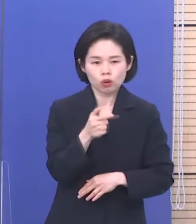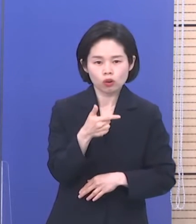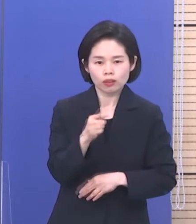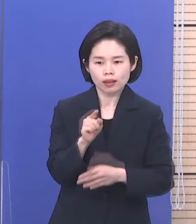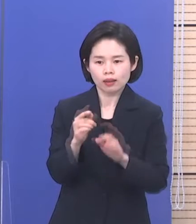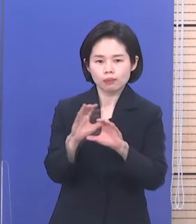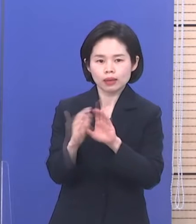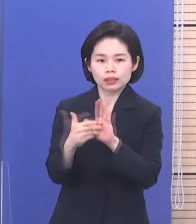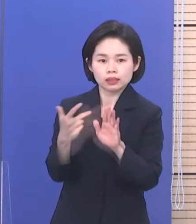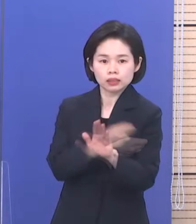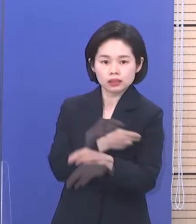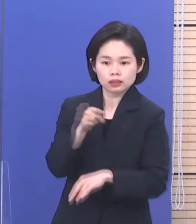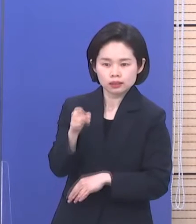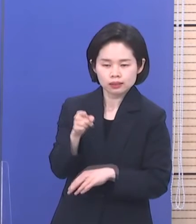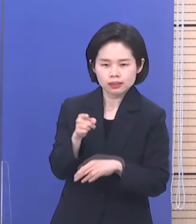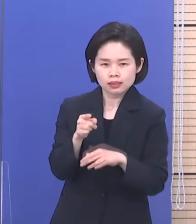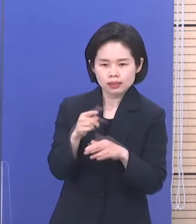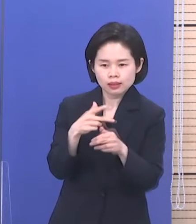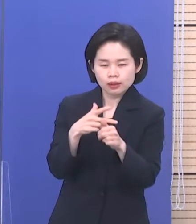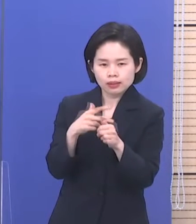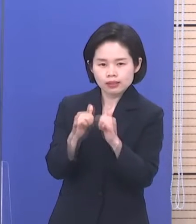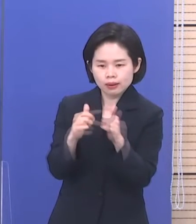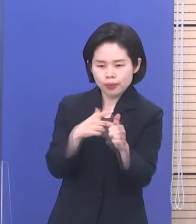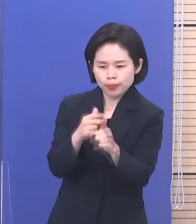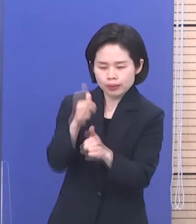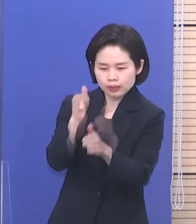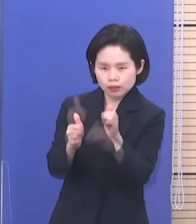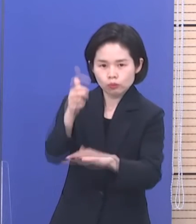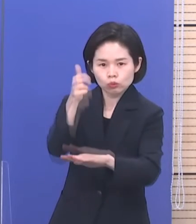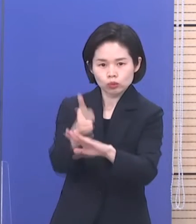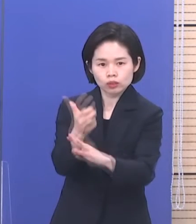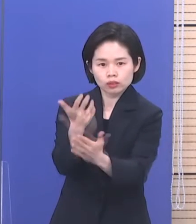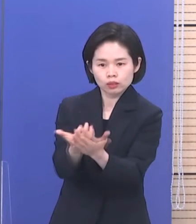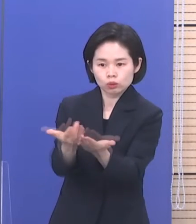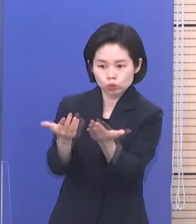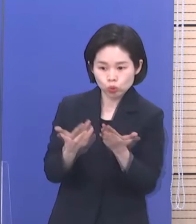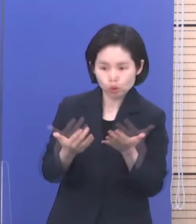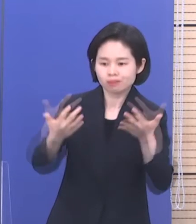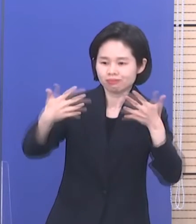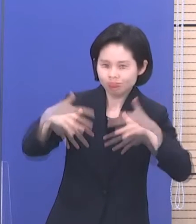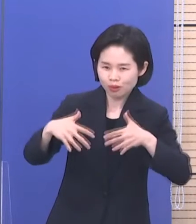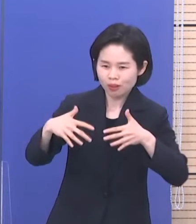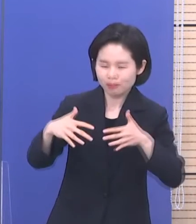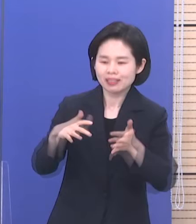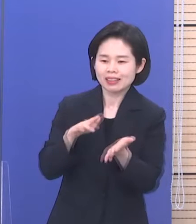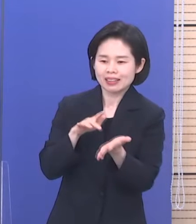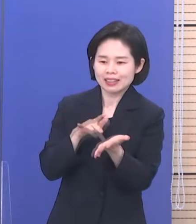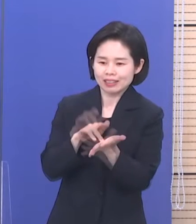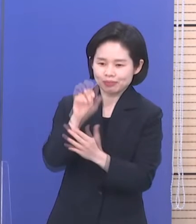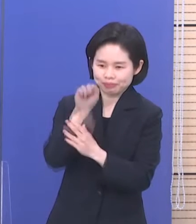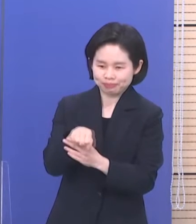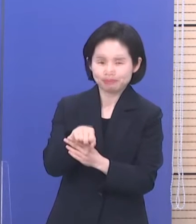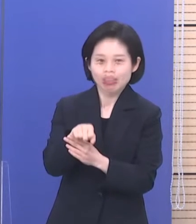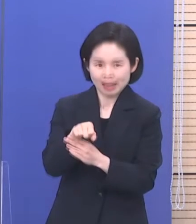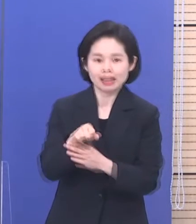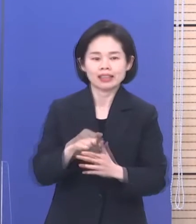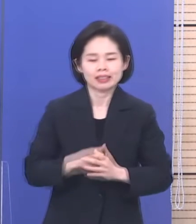대하여 임상시험 최종 결과 보고서 등을 제출하는 조건으로 품목 허가를